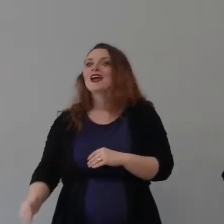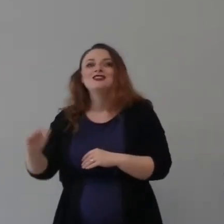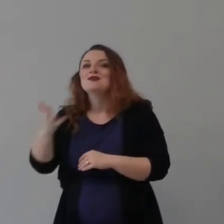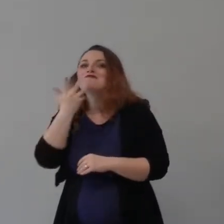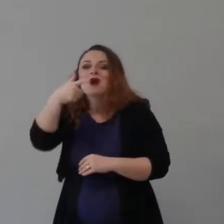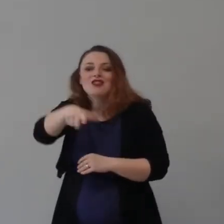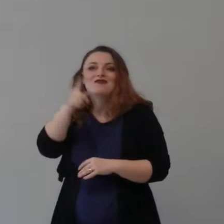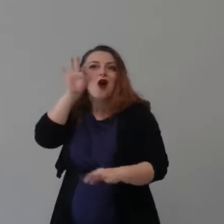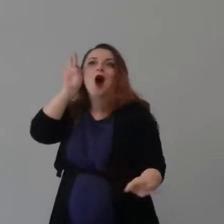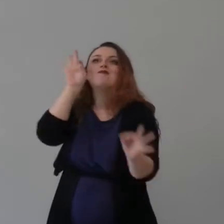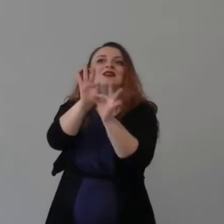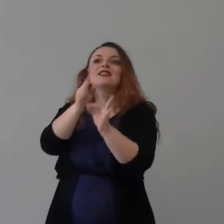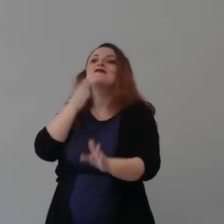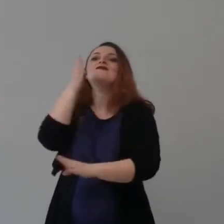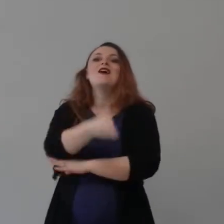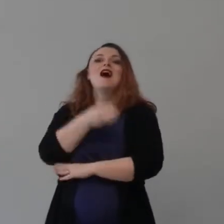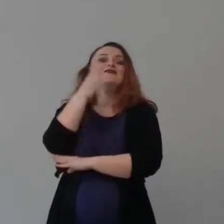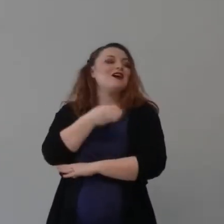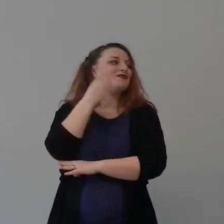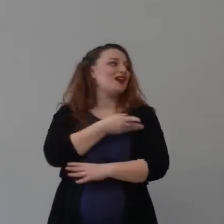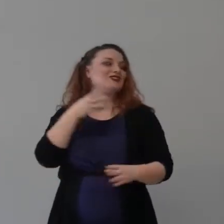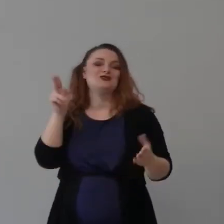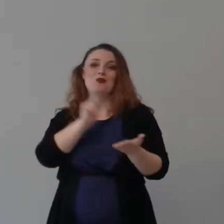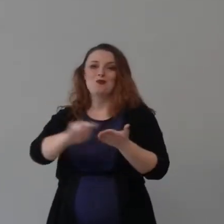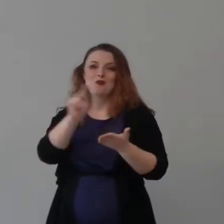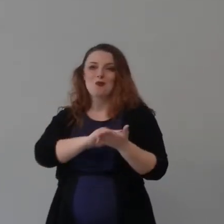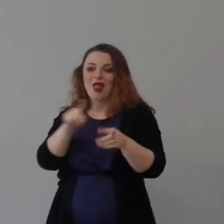correre, voleva andare alla stessa scuola del fratello.